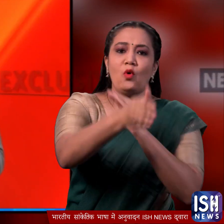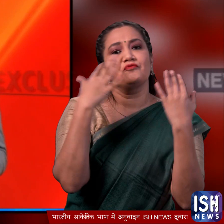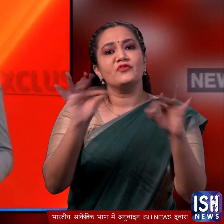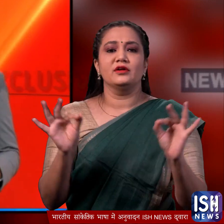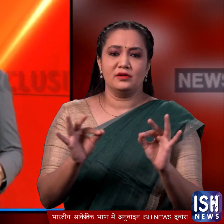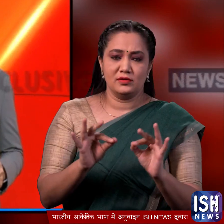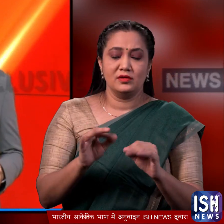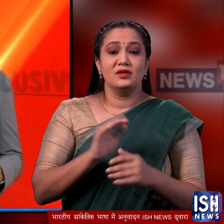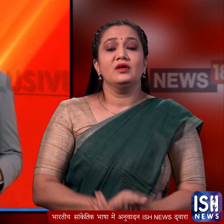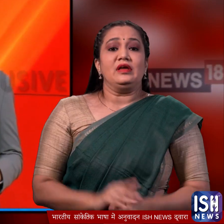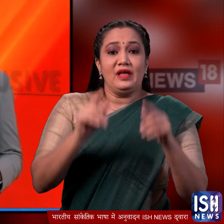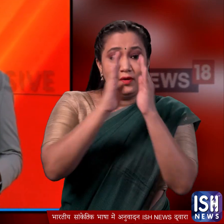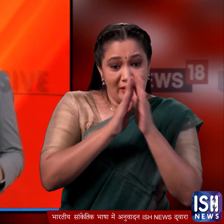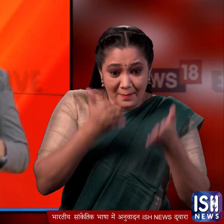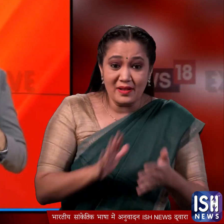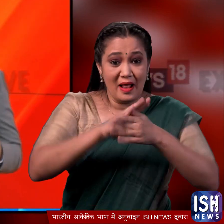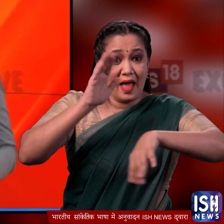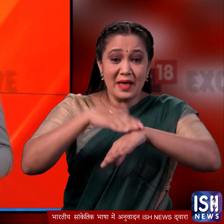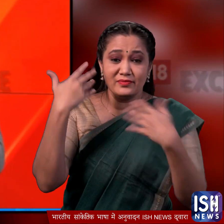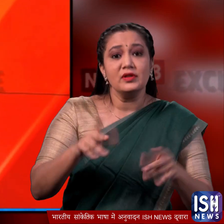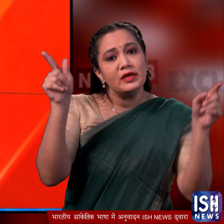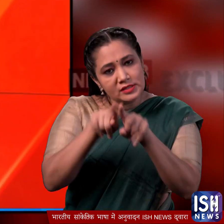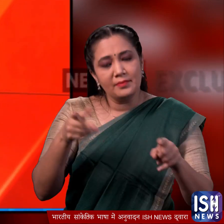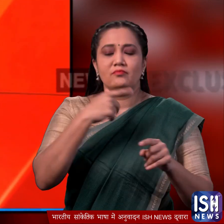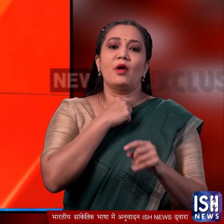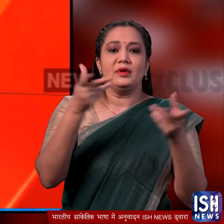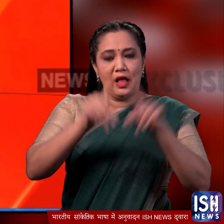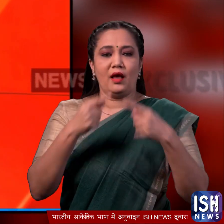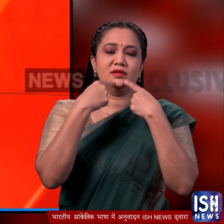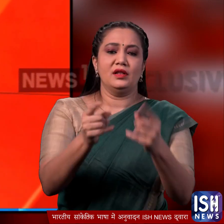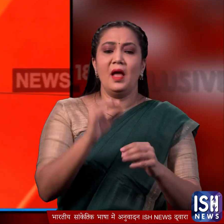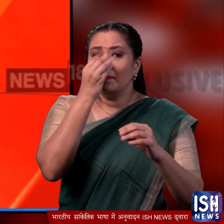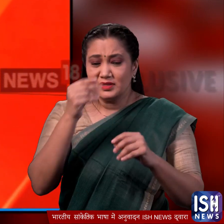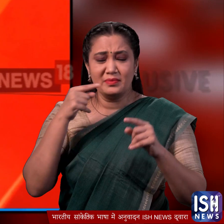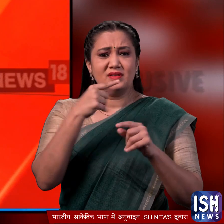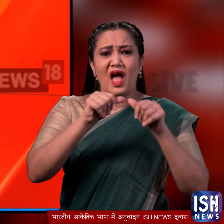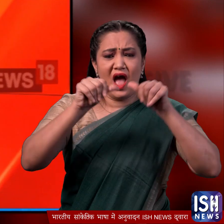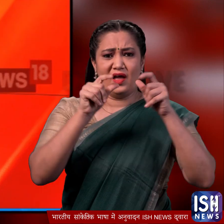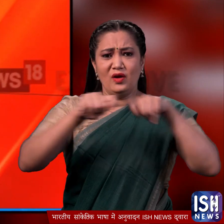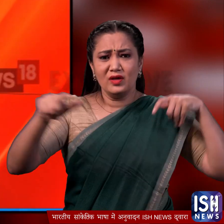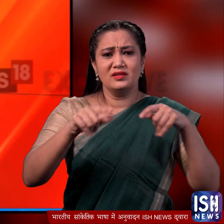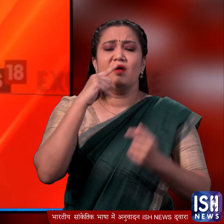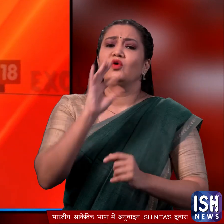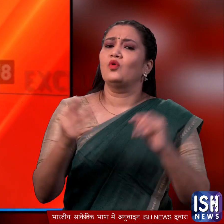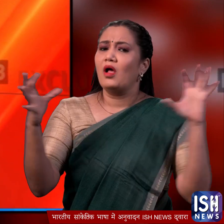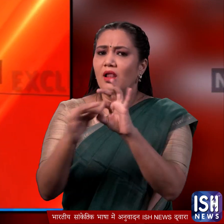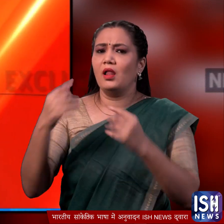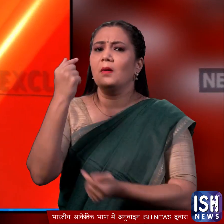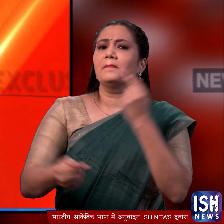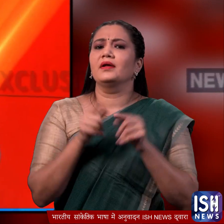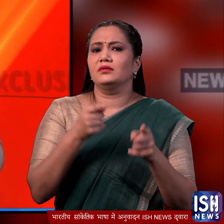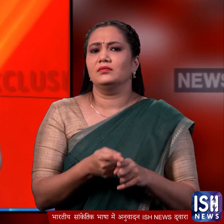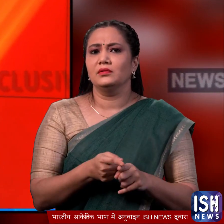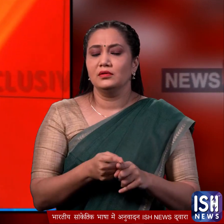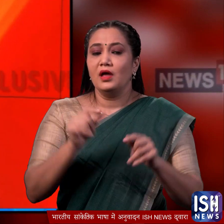और अयोध्या में रामलला के दर्शन के बाद उन्होंने अपना वही वादा फिर से दोहराया। लेकिन बीजेपी ने उनके अयोध्या दौरे को राजनीति से प्रेरित